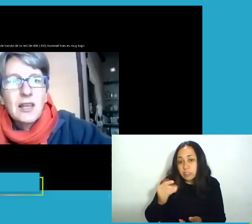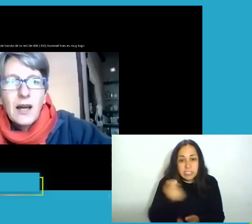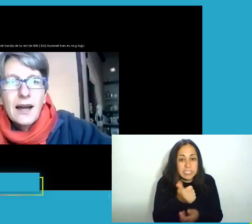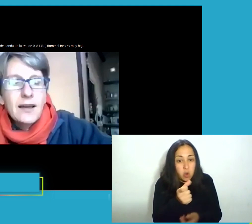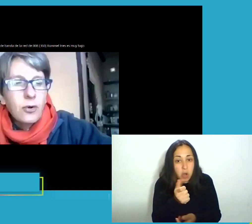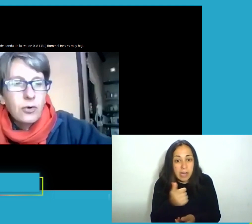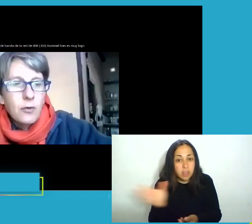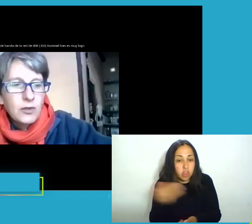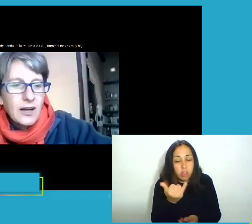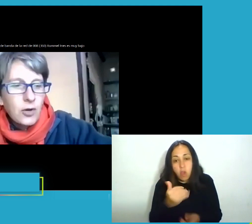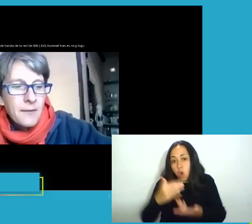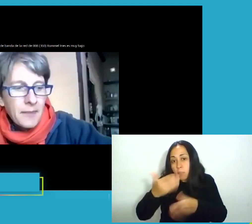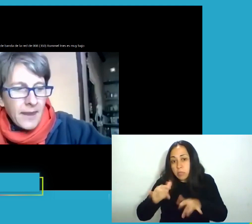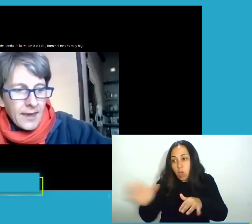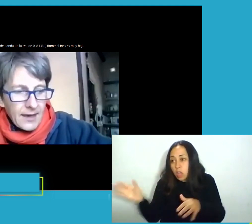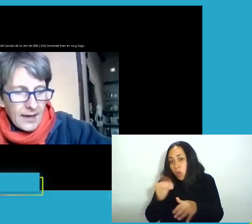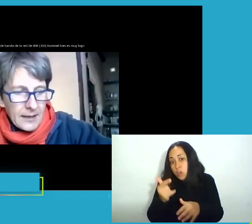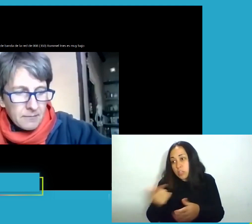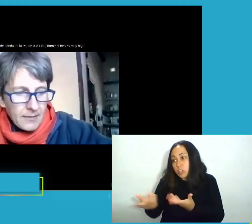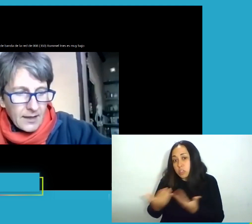un celular o computadora.